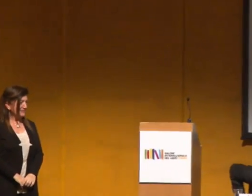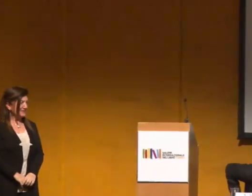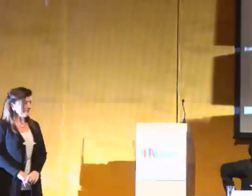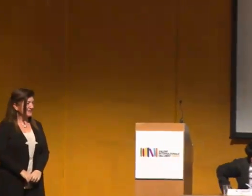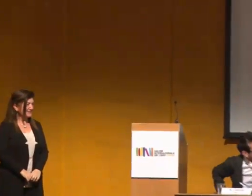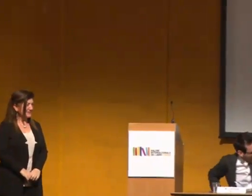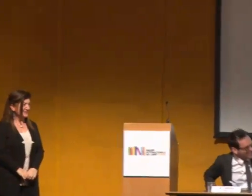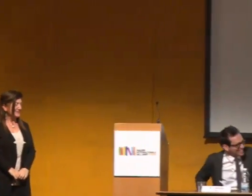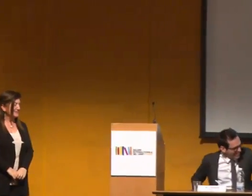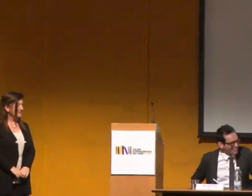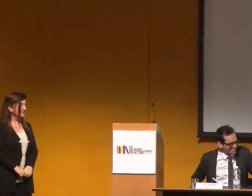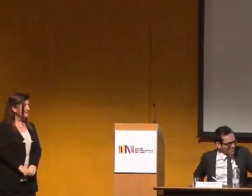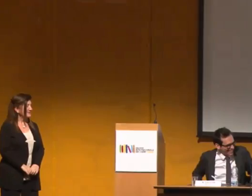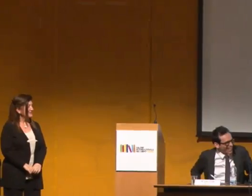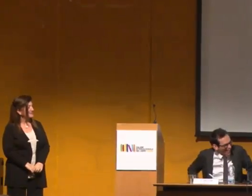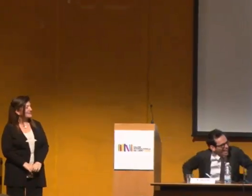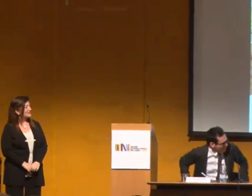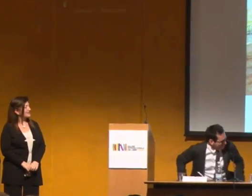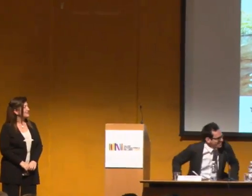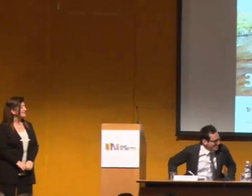adesso chiara appendino